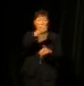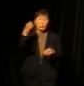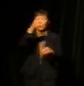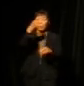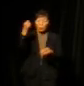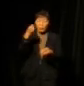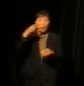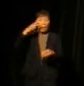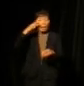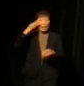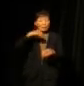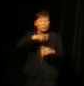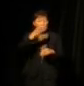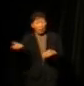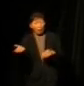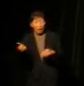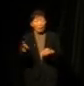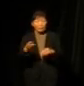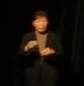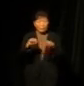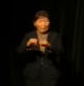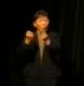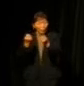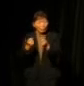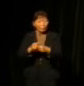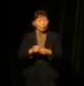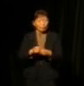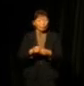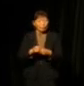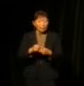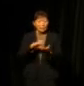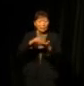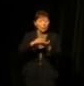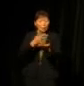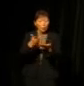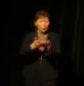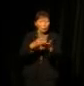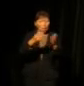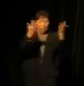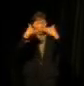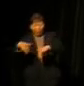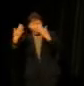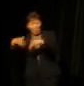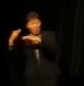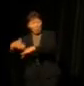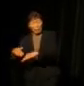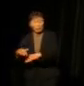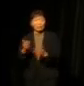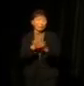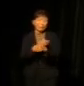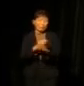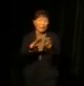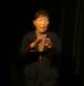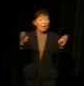戸棚のガラス戸が外れてガラスが割れ、事務資料が床に落ちてしまいました。事務机